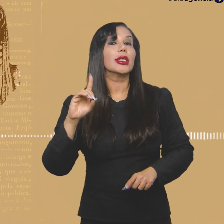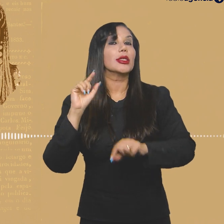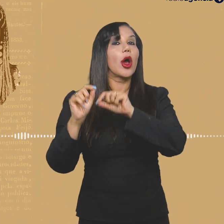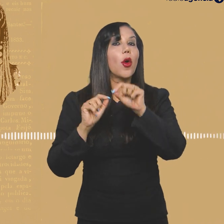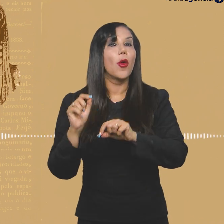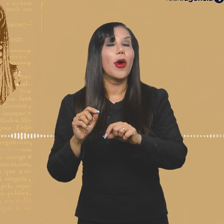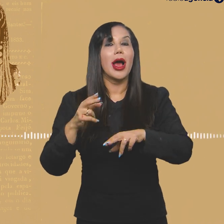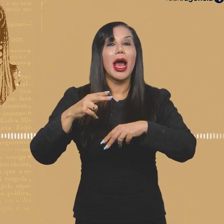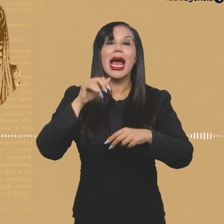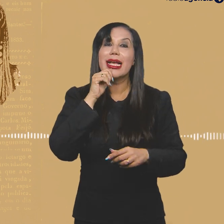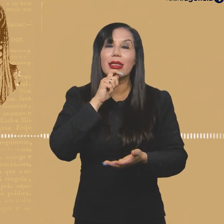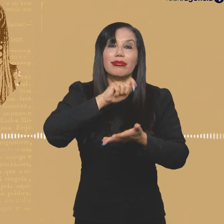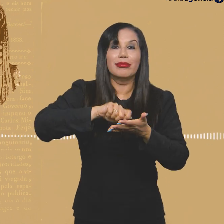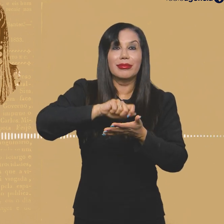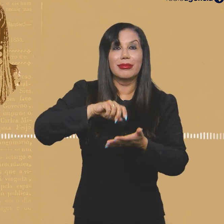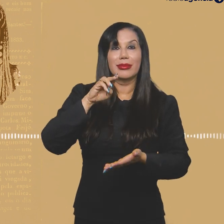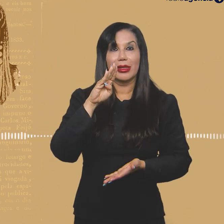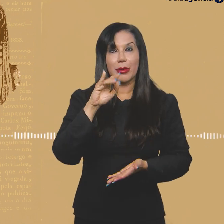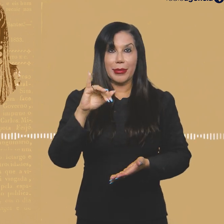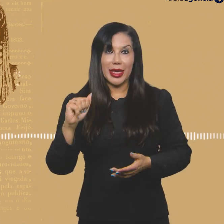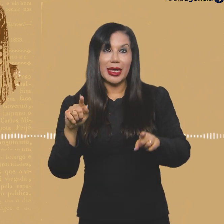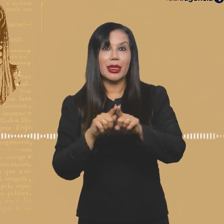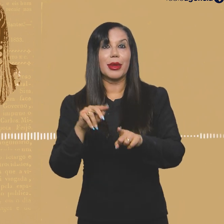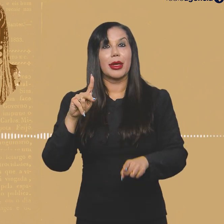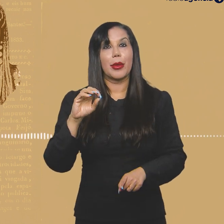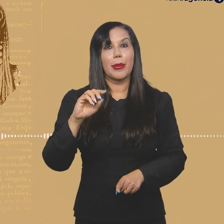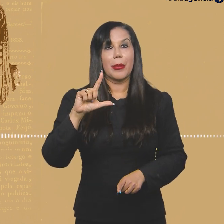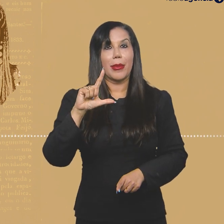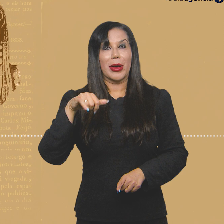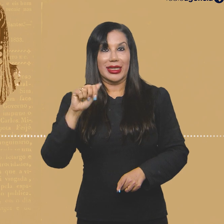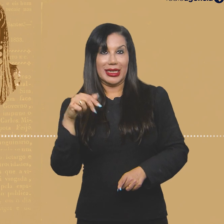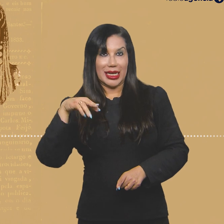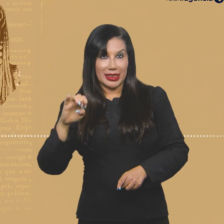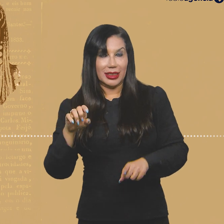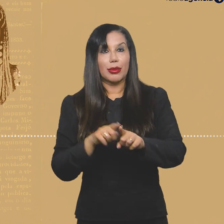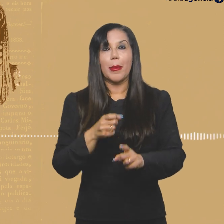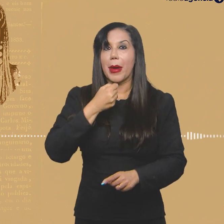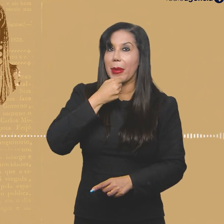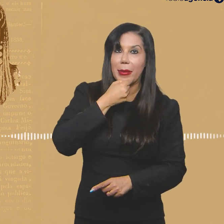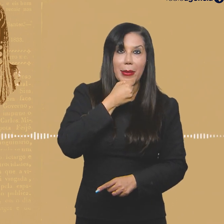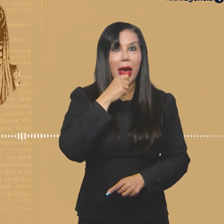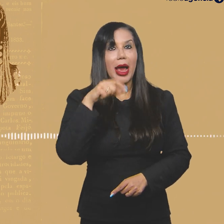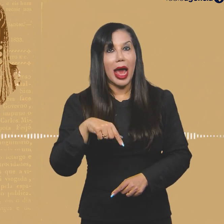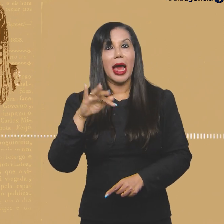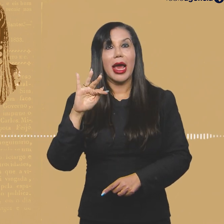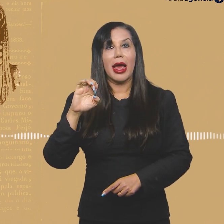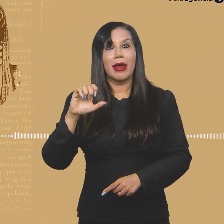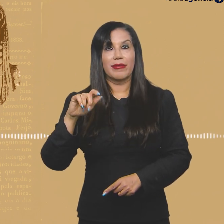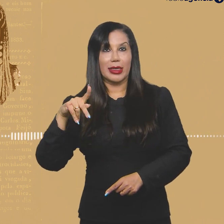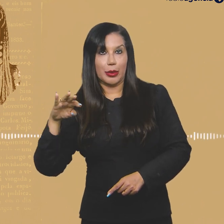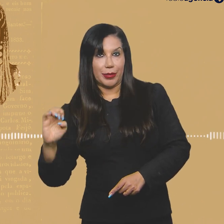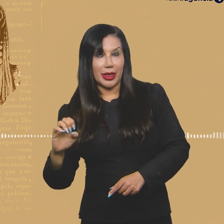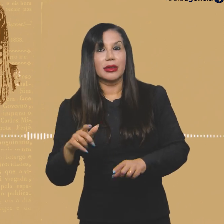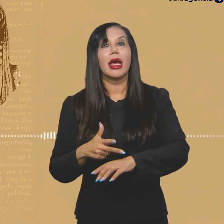coordenação de processos e edição são de Beatriz Arcoverde e Poliane Marques. A locução do manifesto foi feita pelo